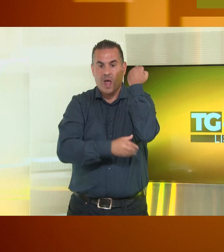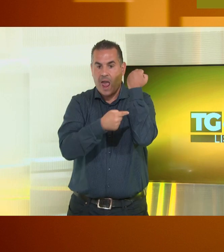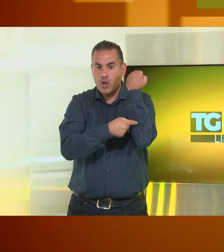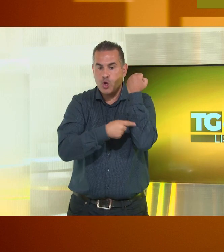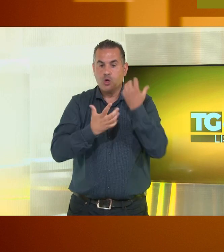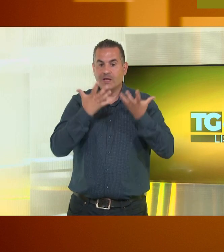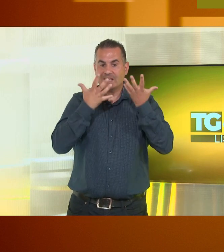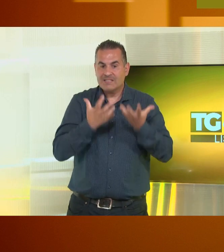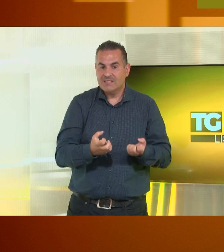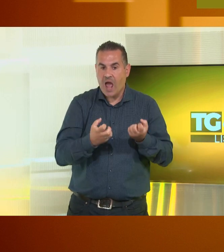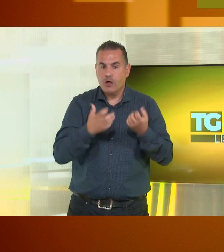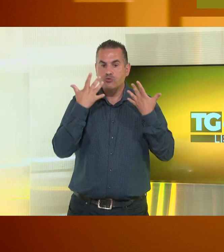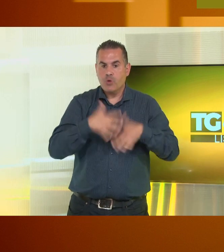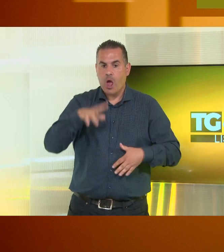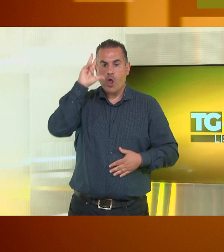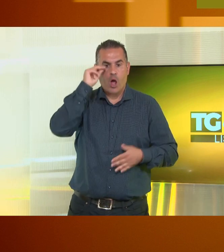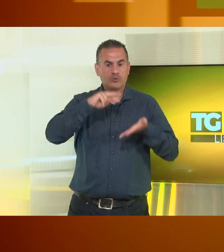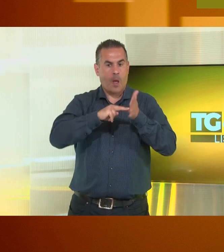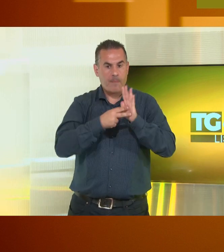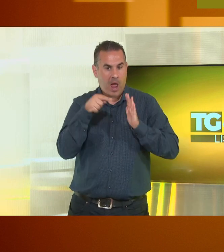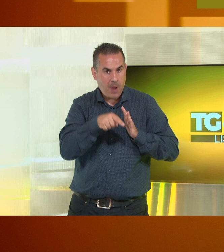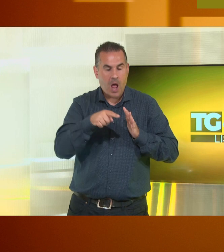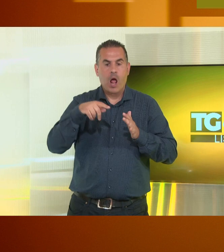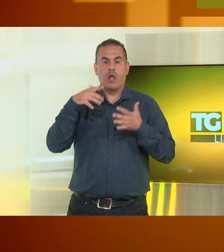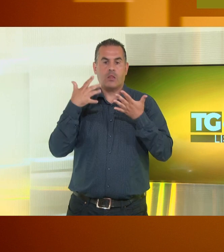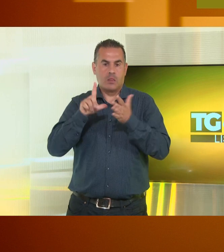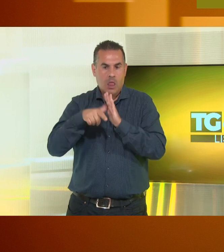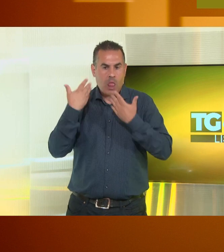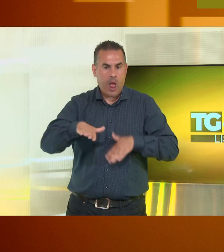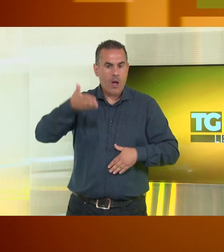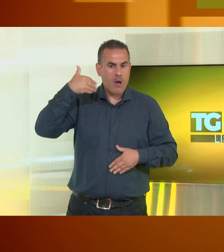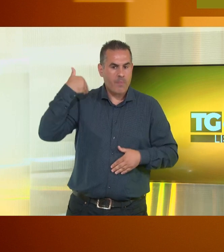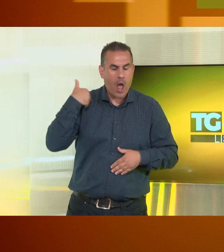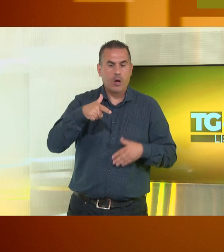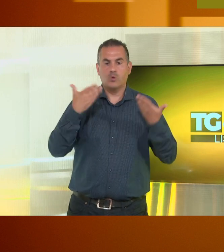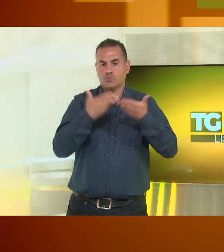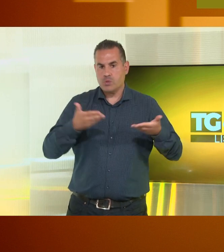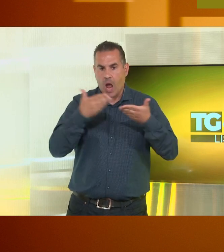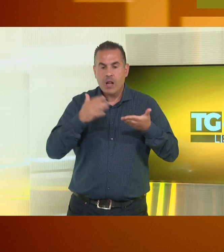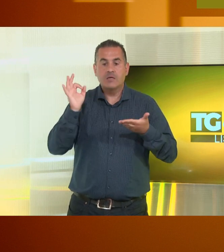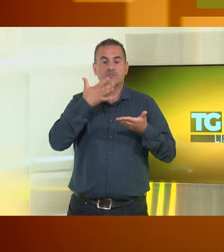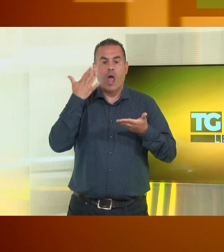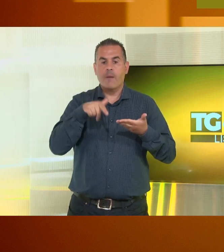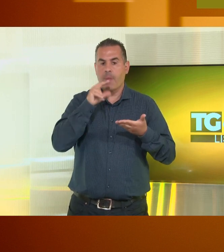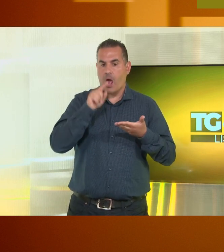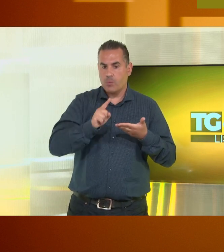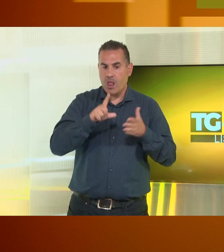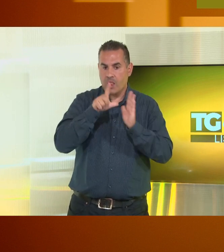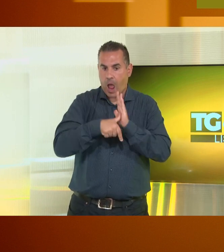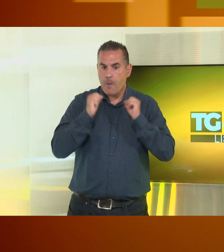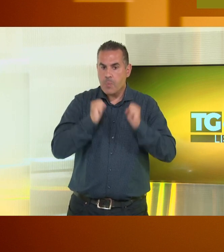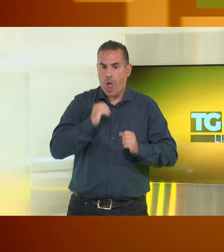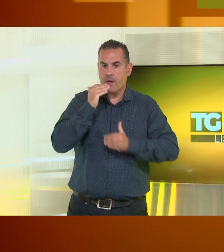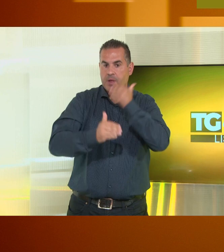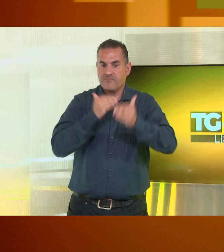il disseccamento di più piante come leci, ginepri, oleandri, che si sta manifestando con particolare intensità lungo la costa orientale